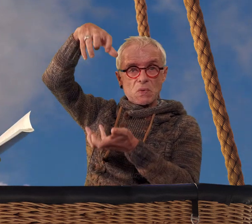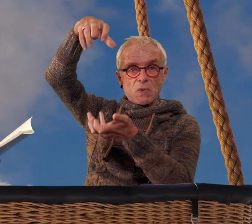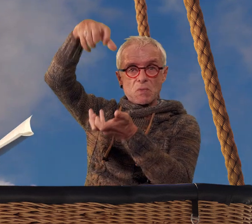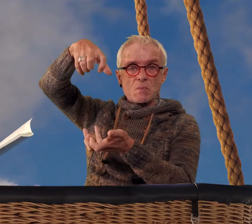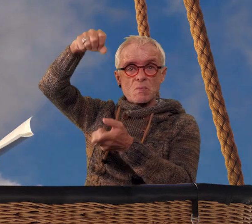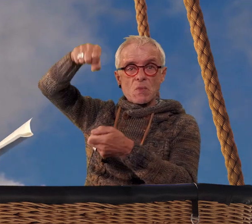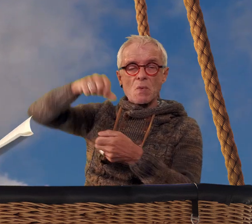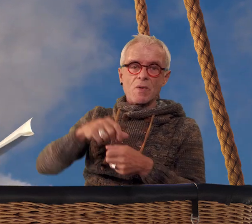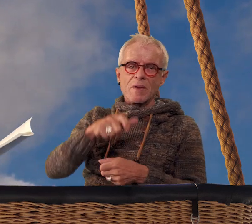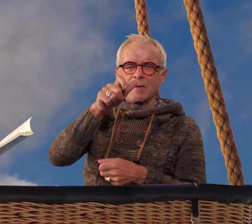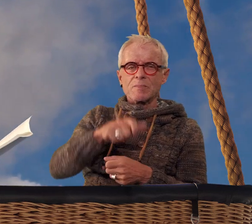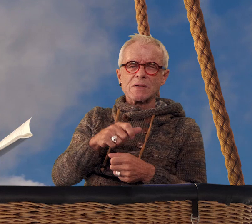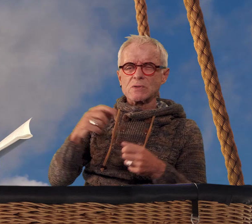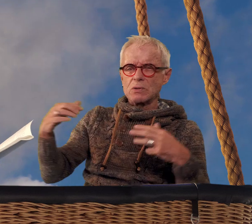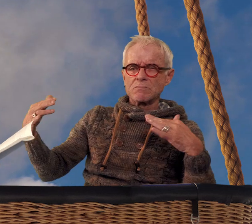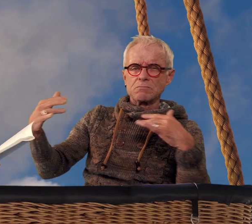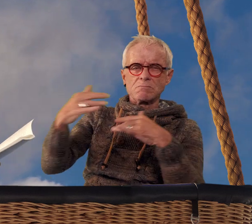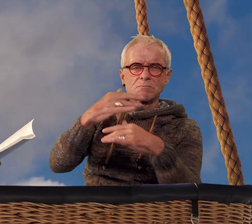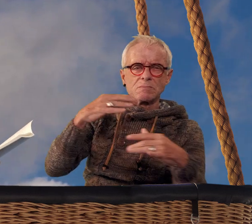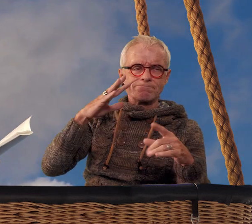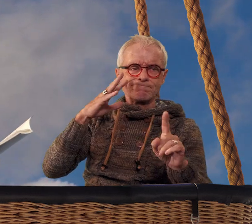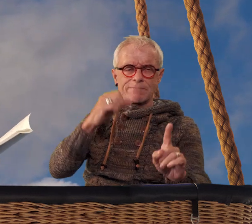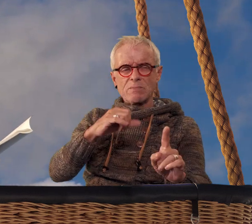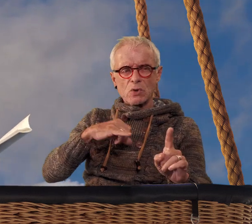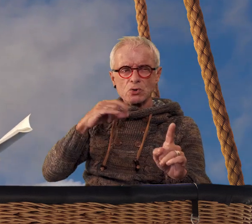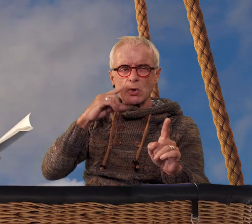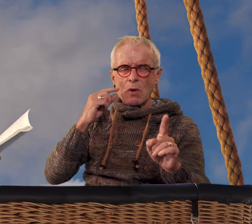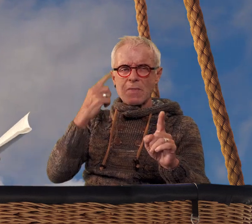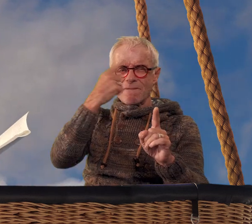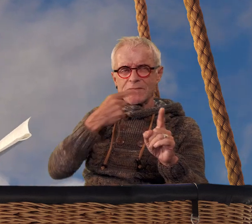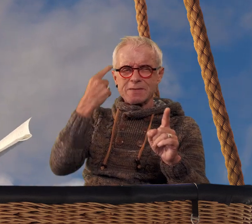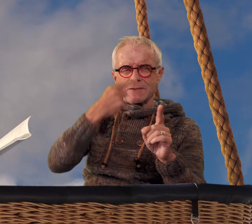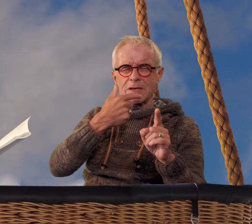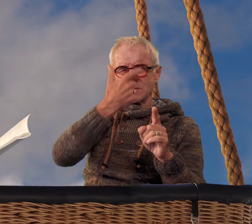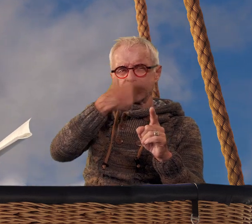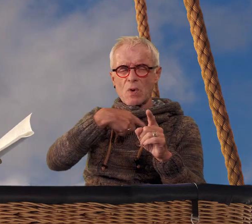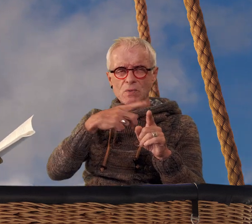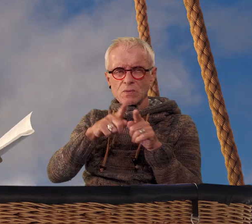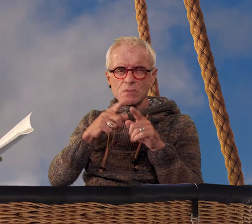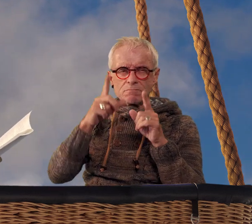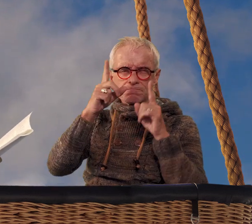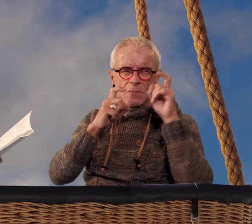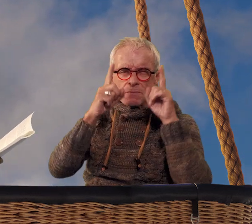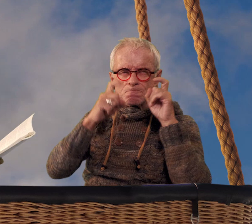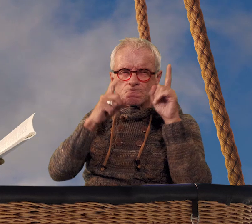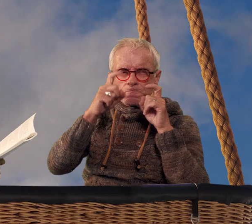Parmi les personnes qui se pressaient autour de l'enceinte, je remarquais un jeune homme à la figure pâle, au trait agité.